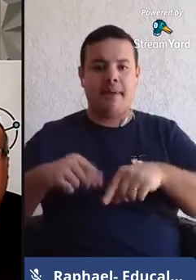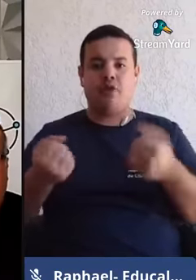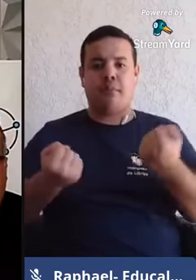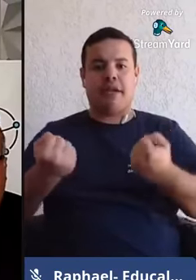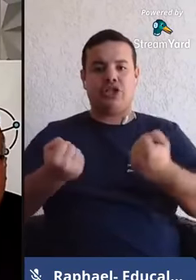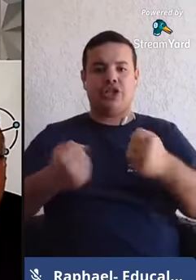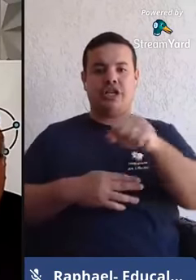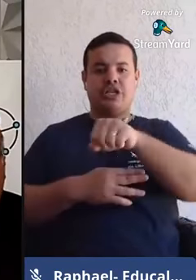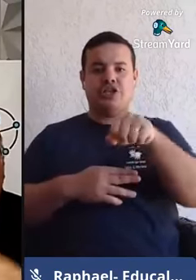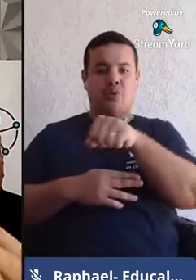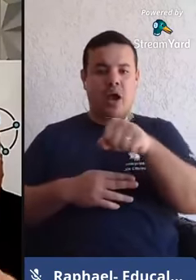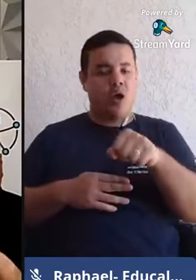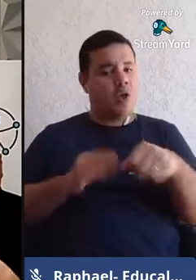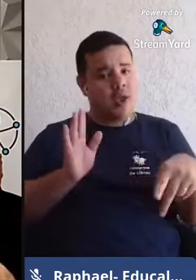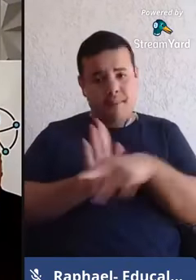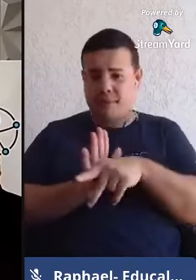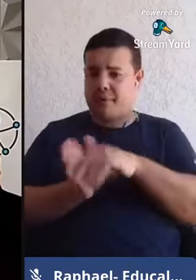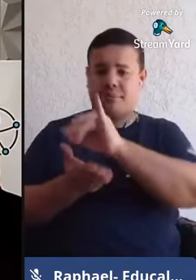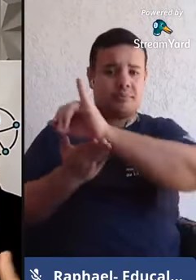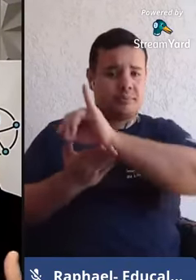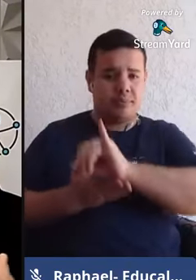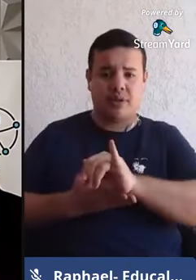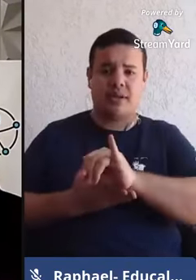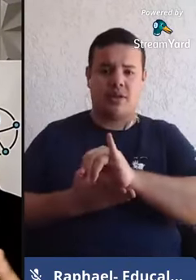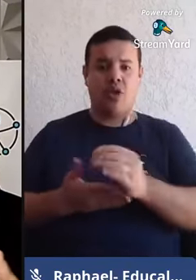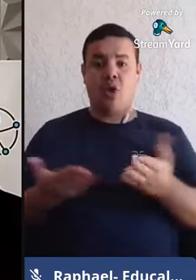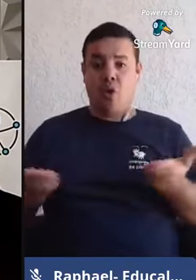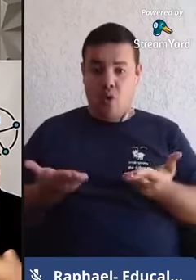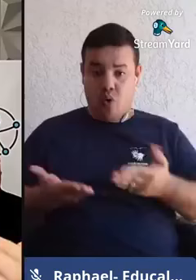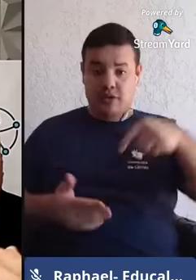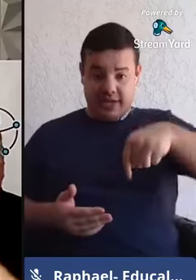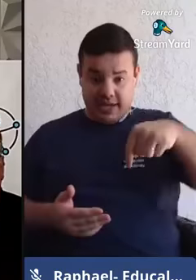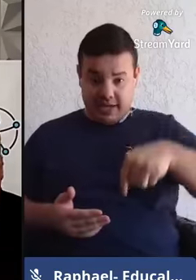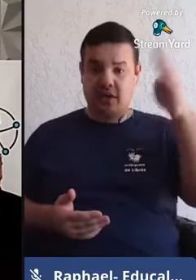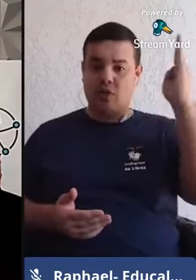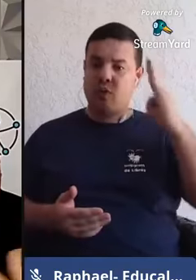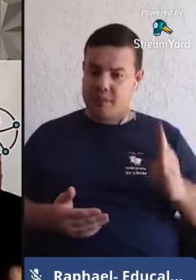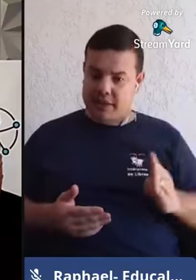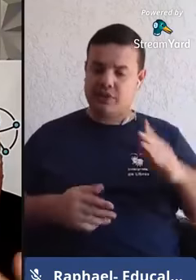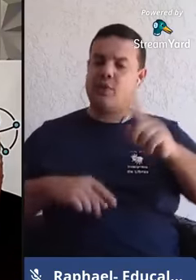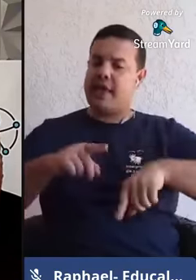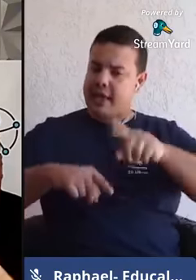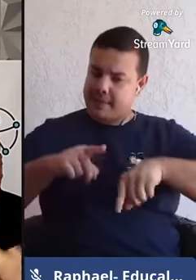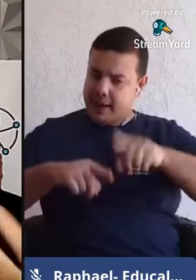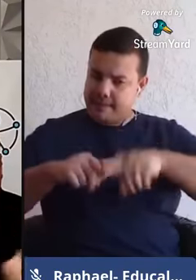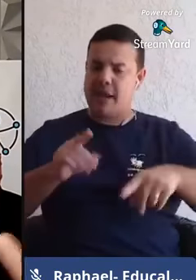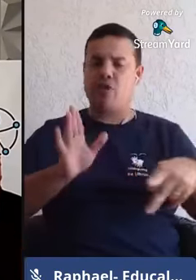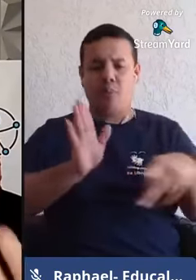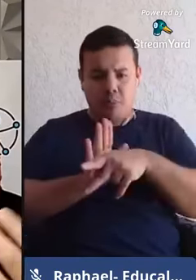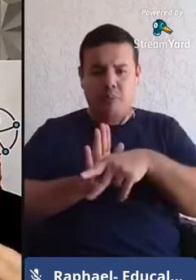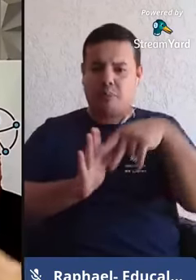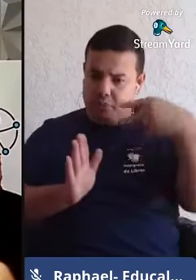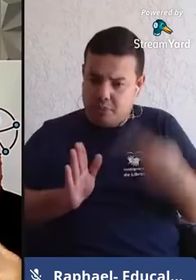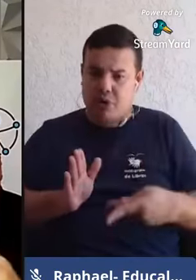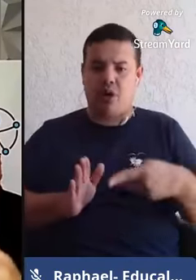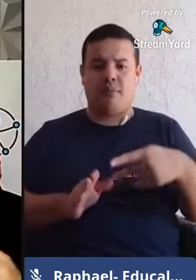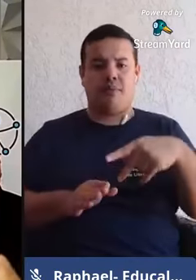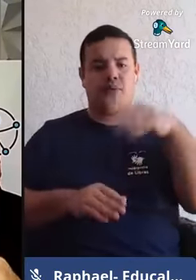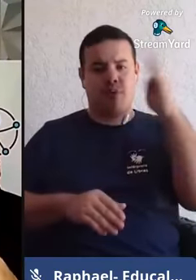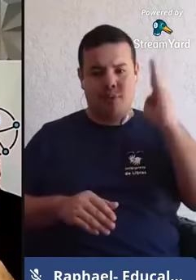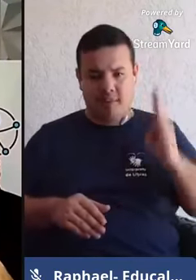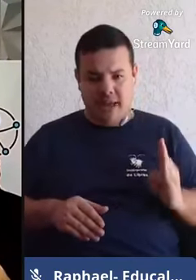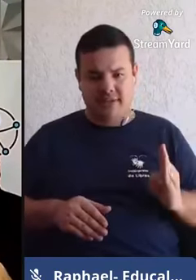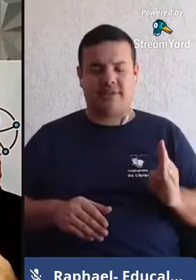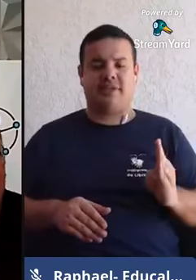fosse importado. Né? Hoje não. Hoje você tem equipamentos, produtos nacionais, serviços nacionais. A